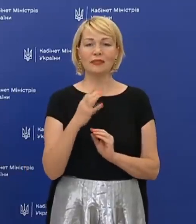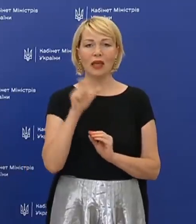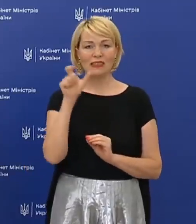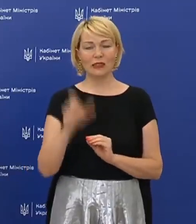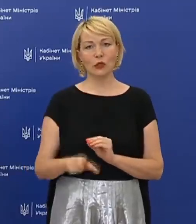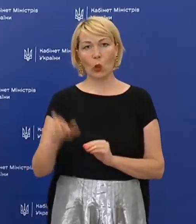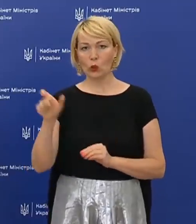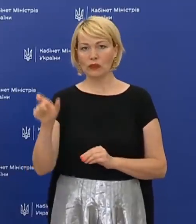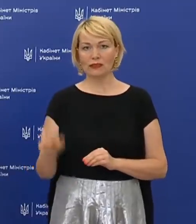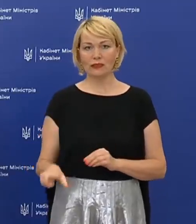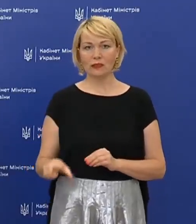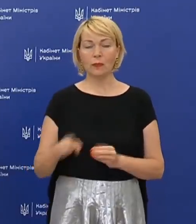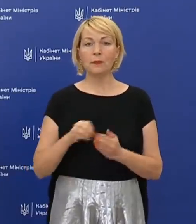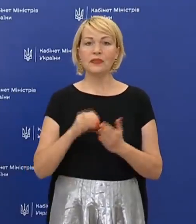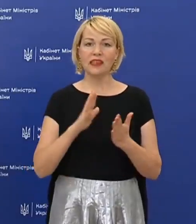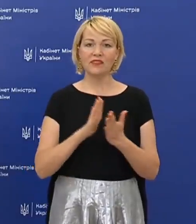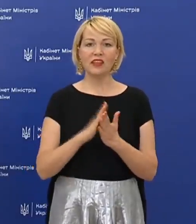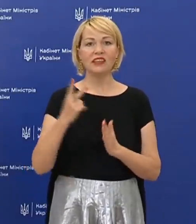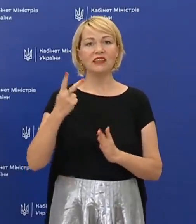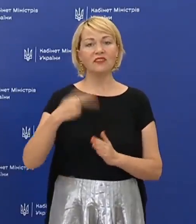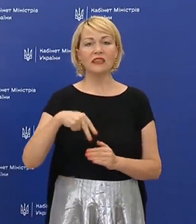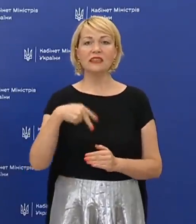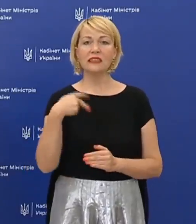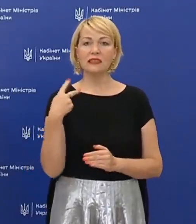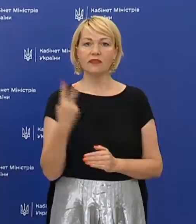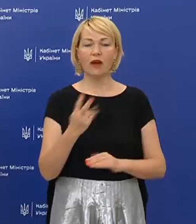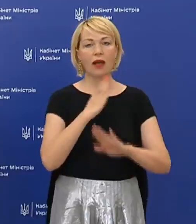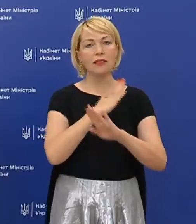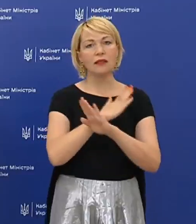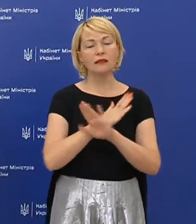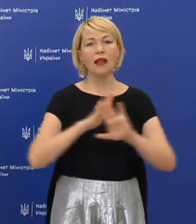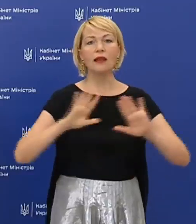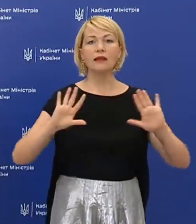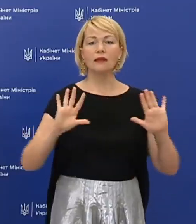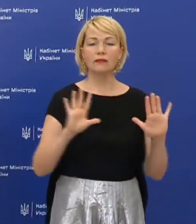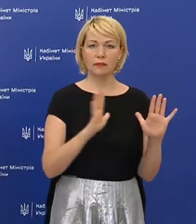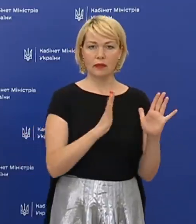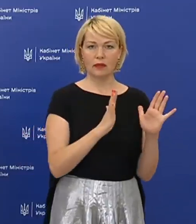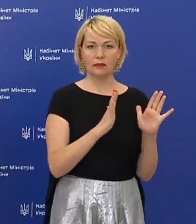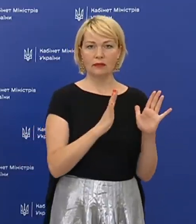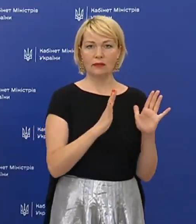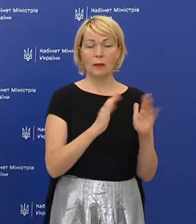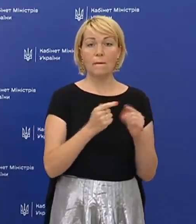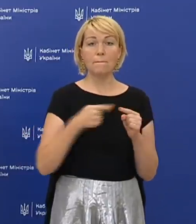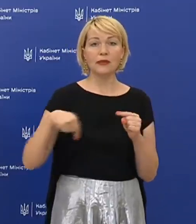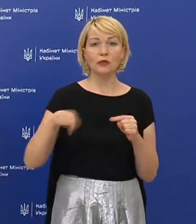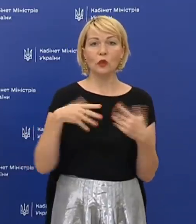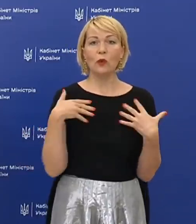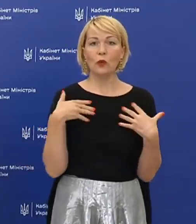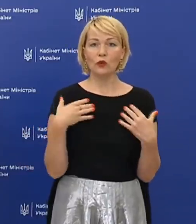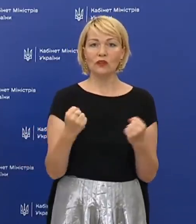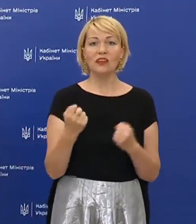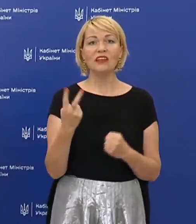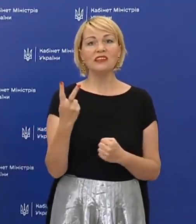осіб. Зафіксовано 22 летальних випадки. При цьому